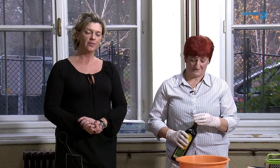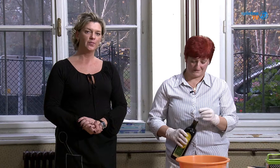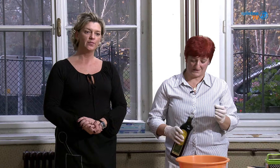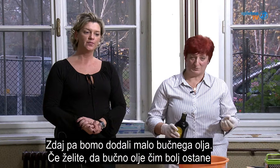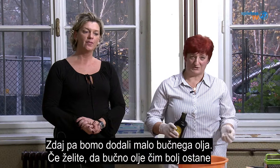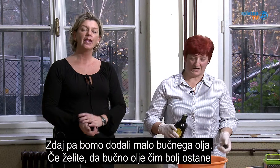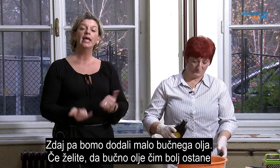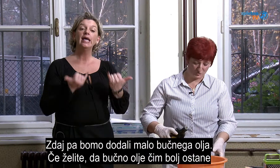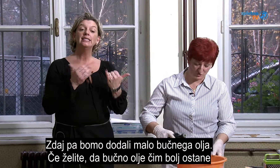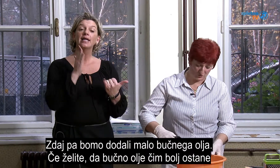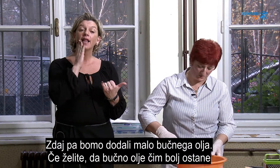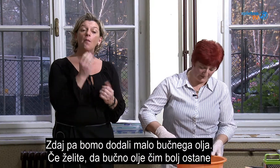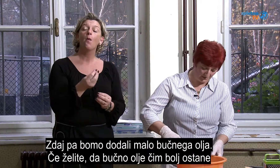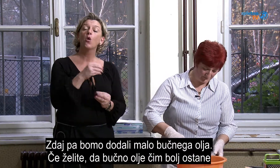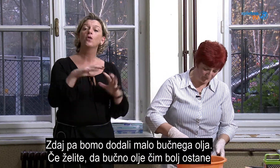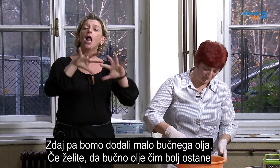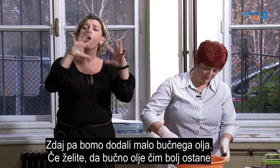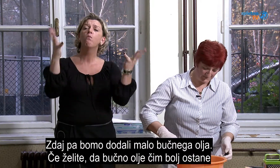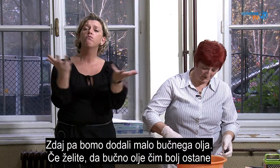Zdaj bomo dodali bučno olje malo.